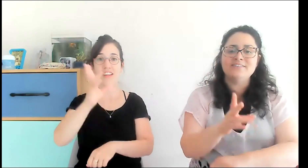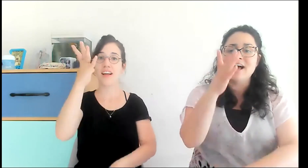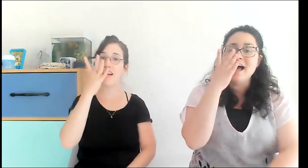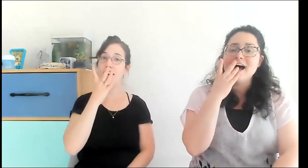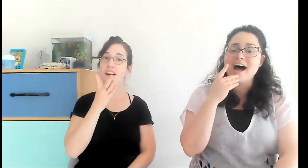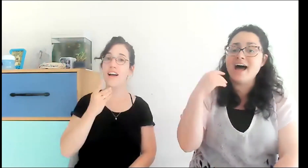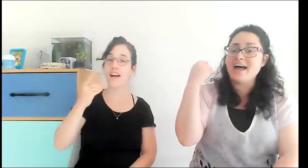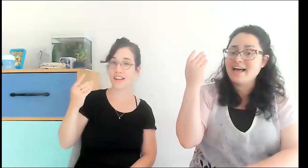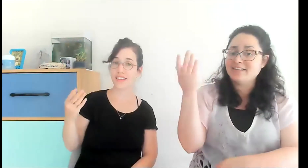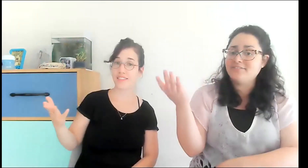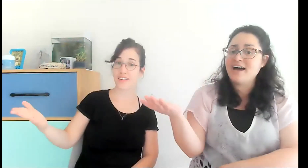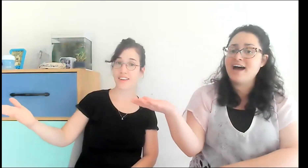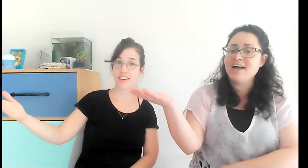הטוב, על הדבש